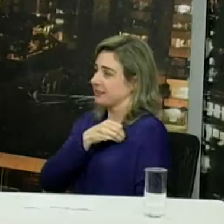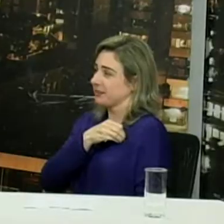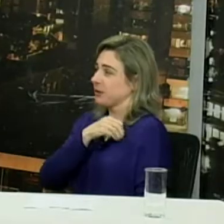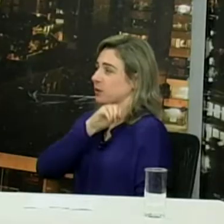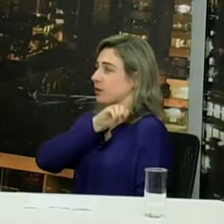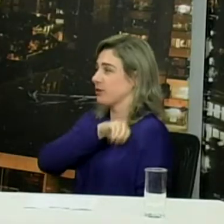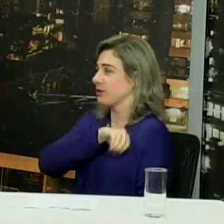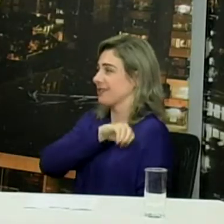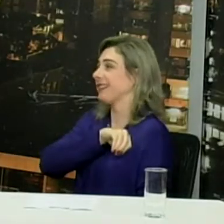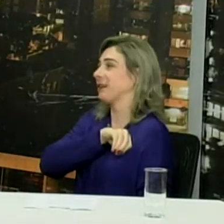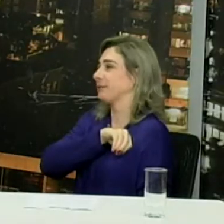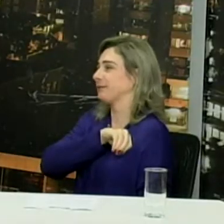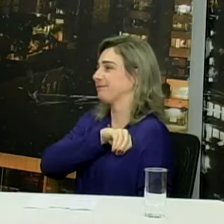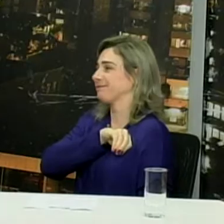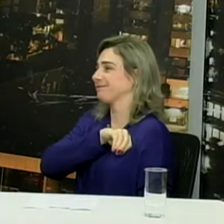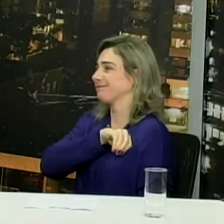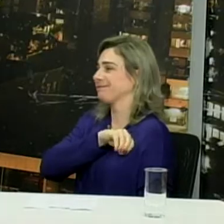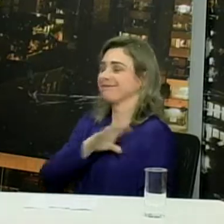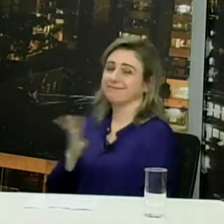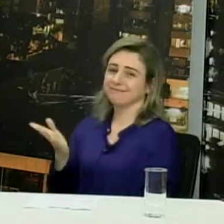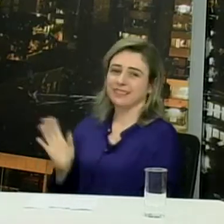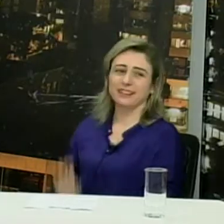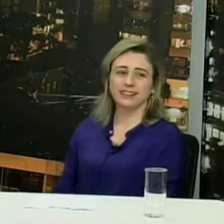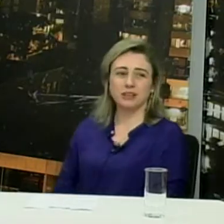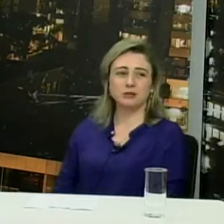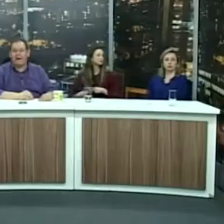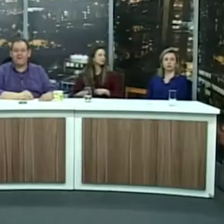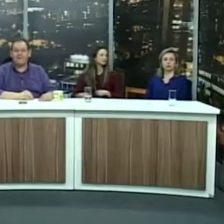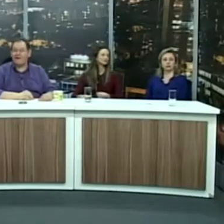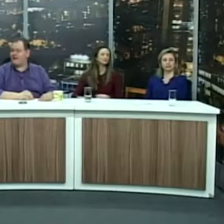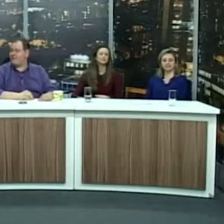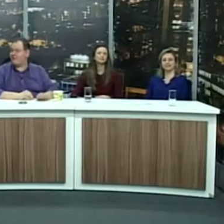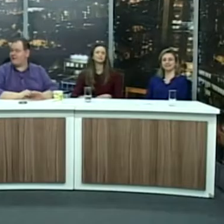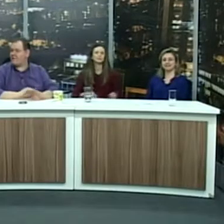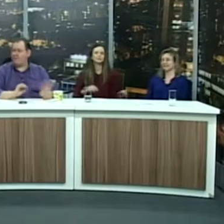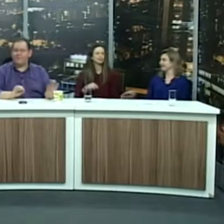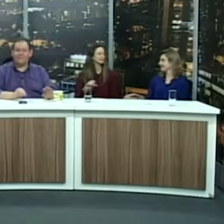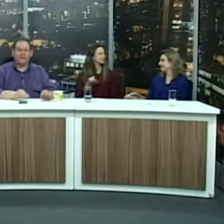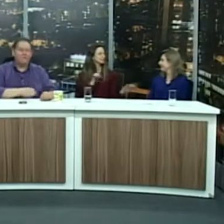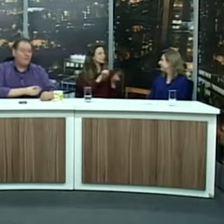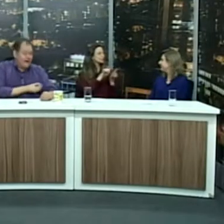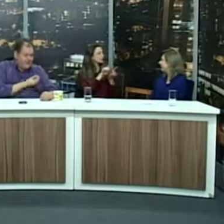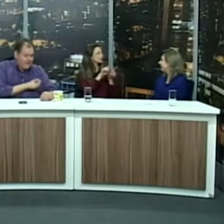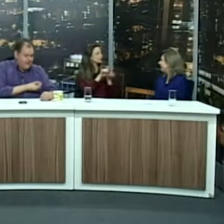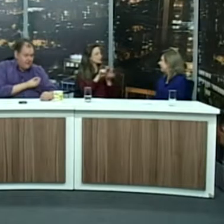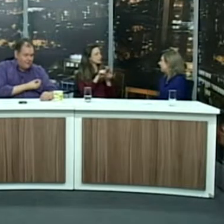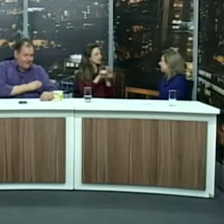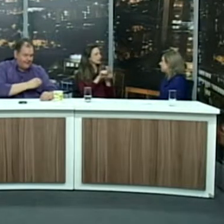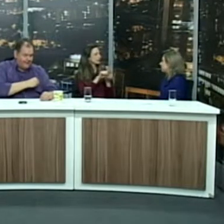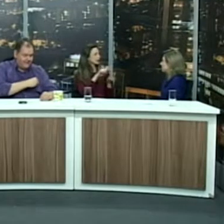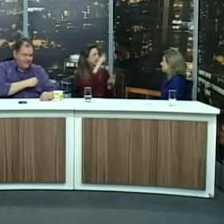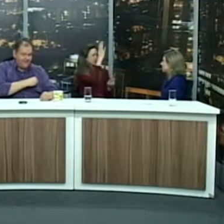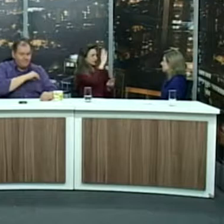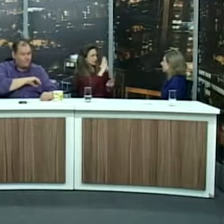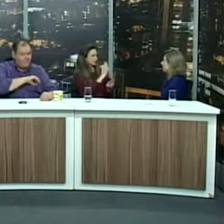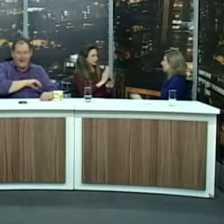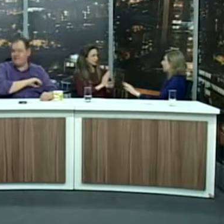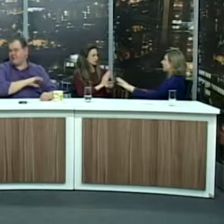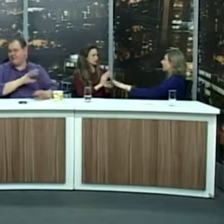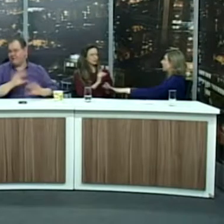viver com este salário. Paulo Daniel, resumiu tudo. Agora tu acabou, Paulo Daniel. Ele vai guardar isto aqui pro resto. Ó, ela